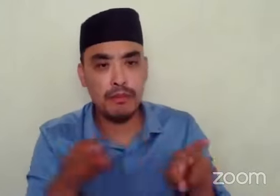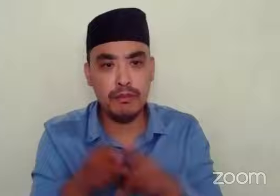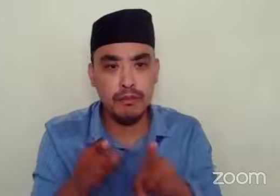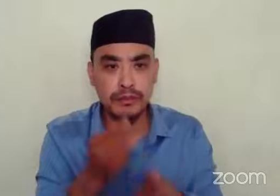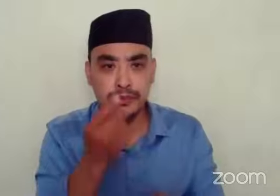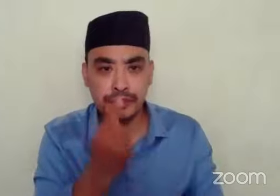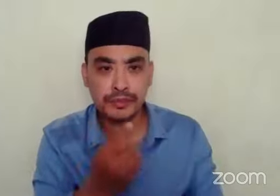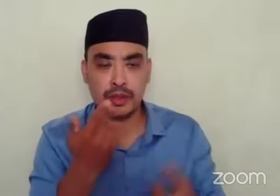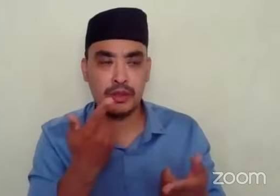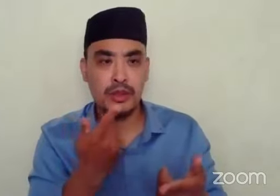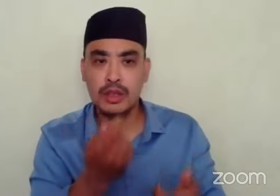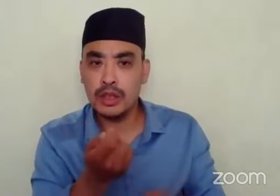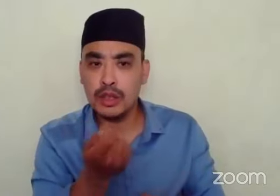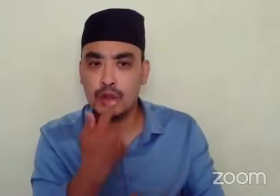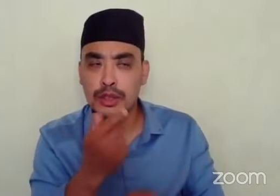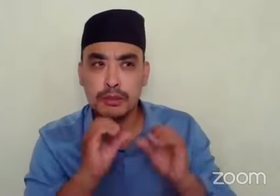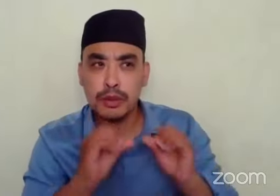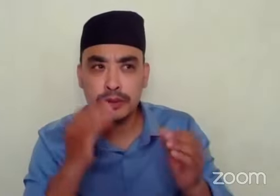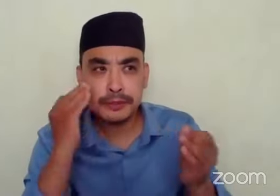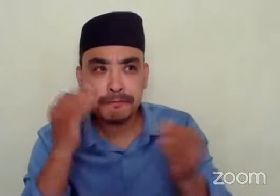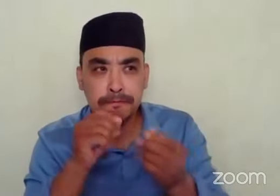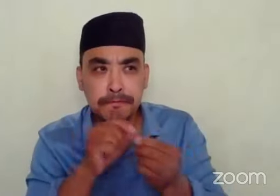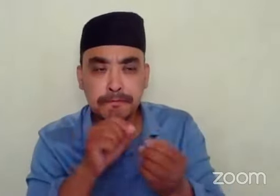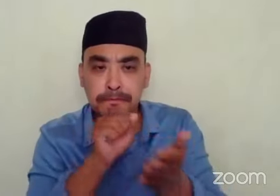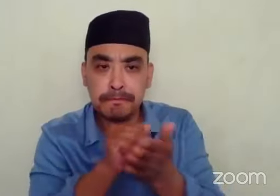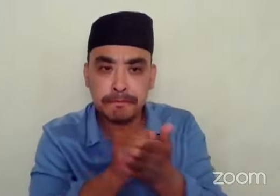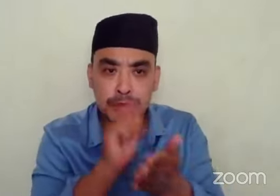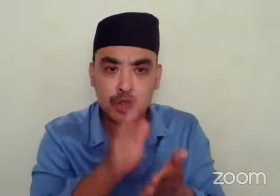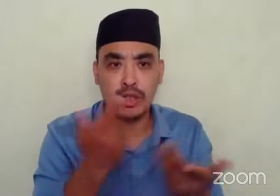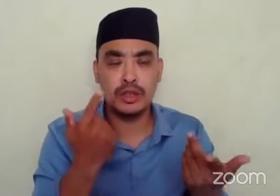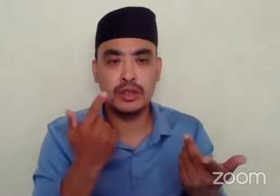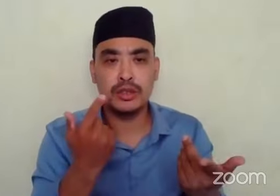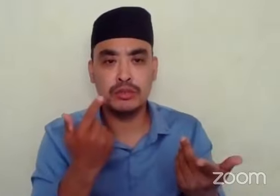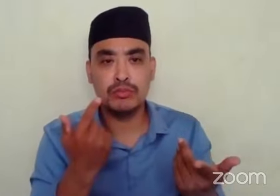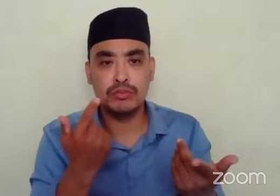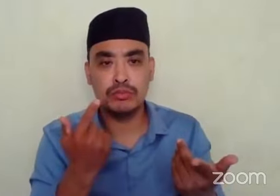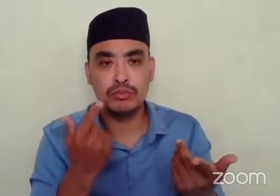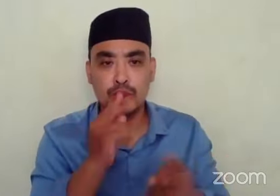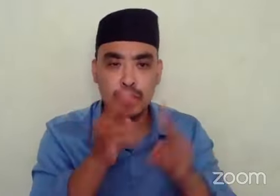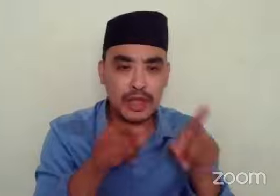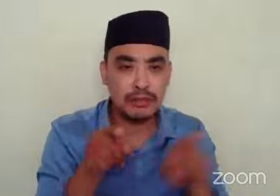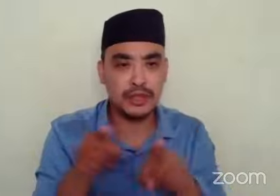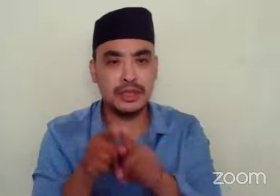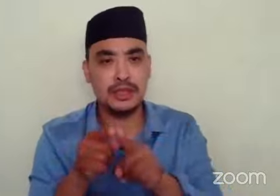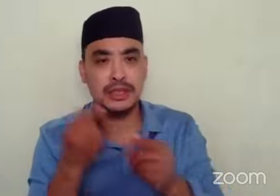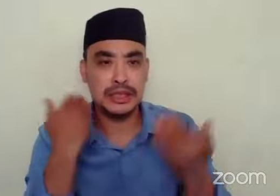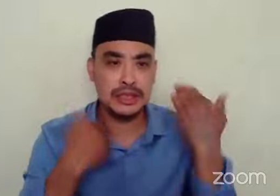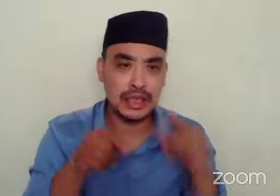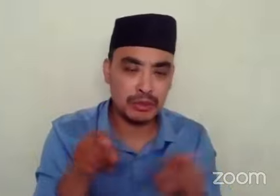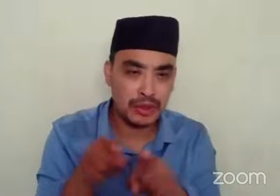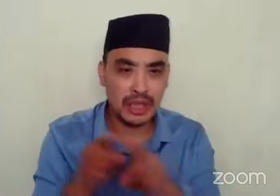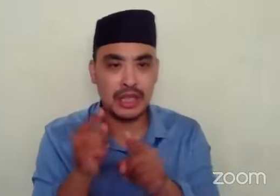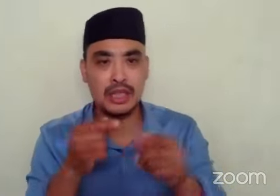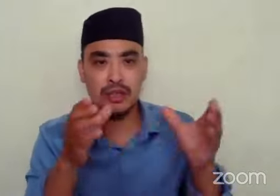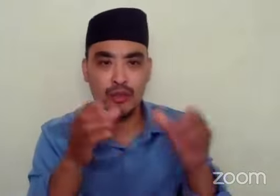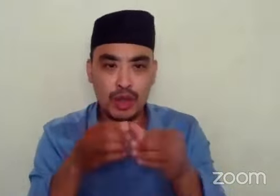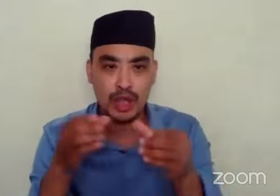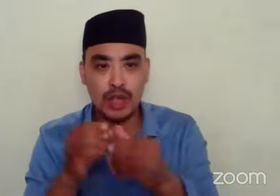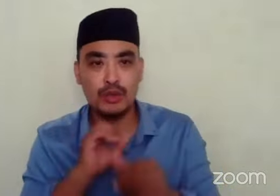खालका औषधि कसलाई टार्गेट गरेर बनाउँछ, अनि हिंसा लगायतका चाहिँ जातका कुरा, वर्गका कुरा, उमेरका